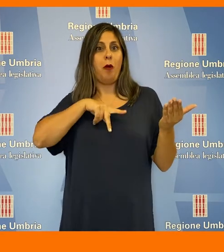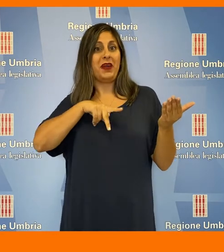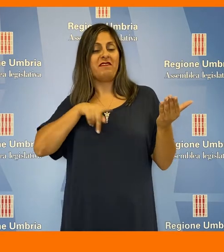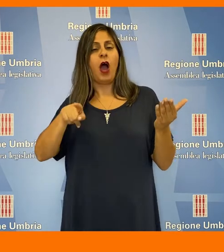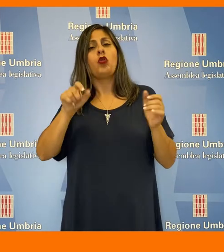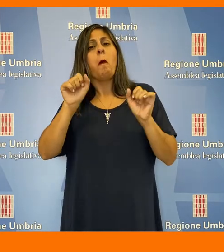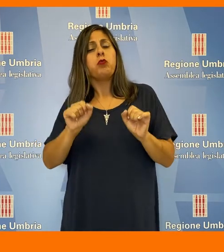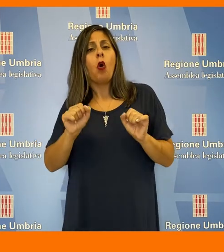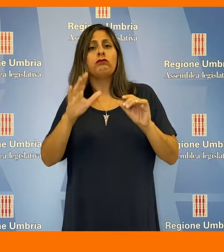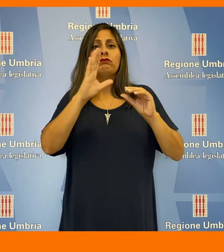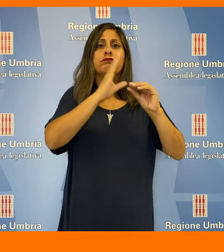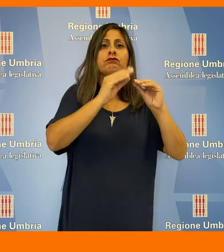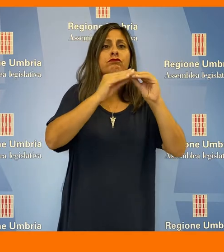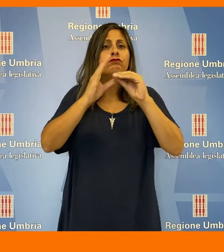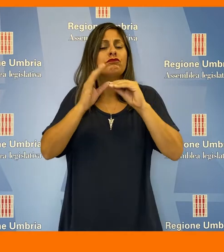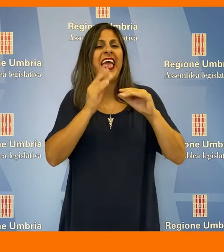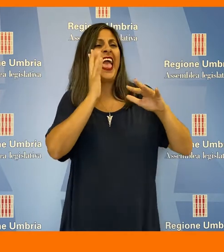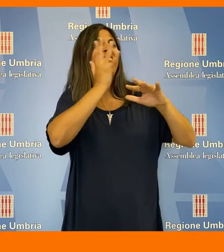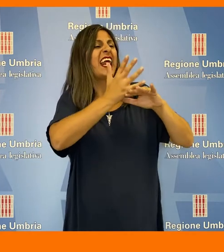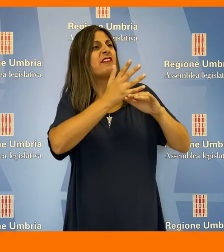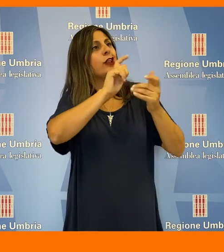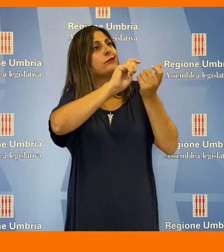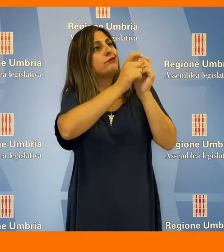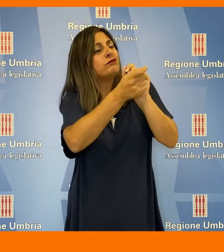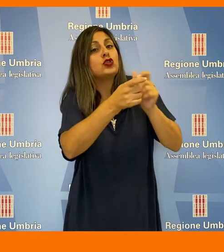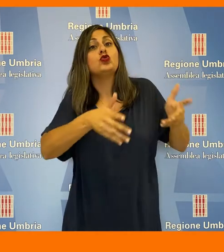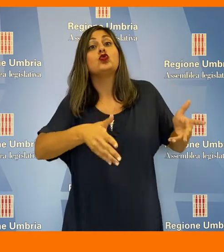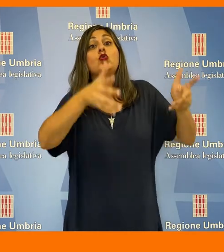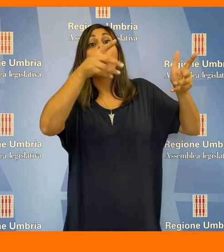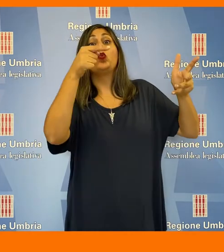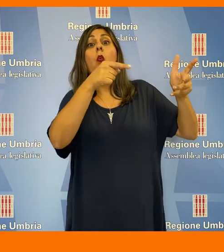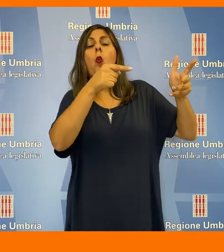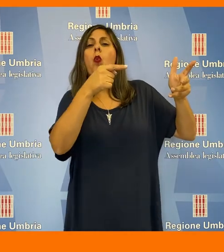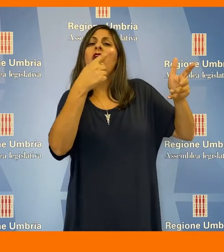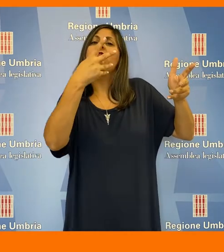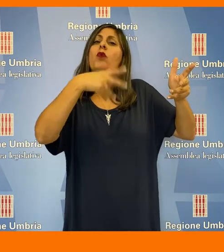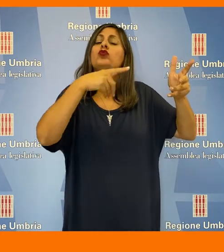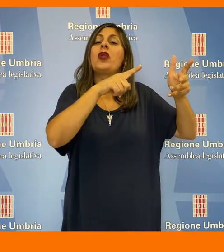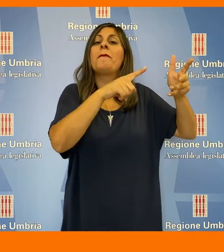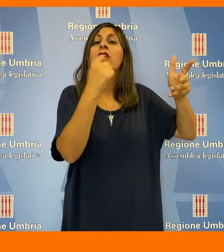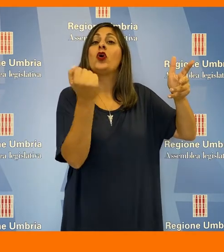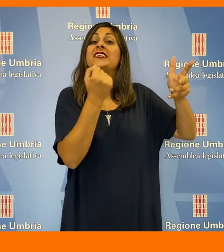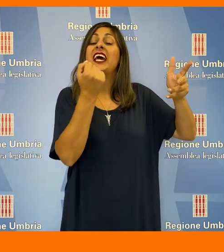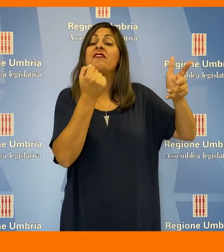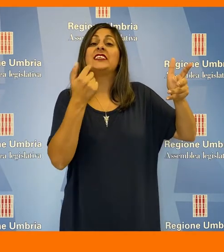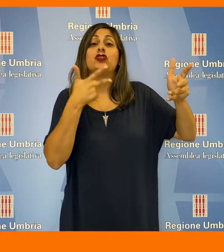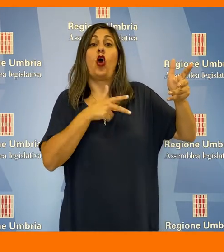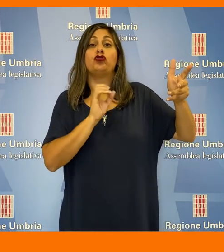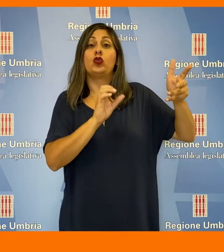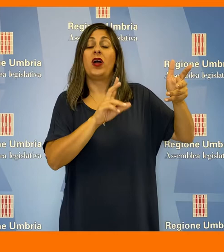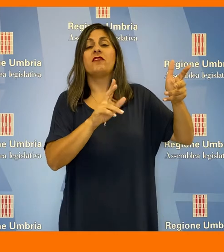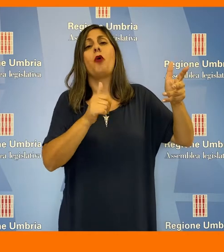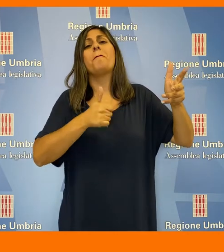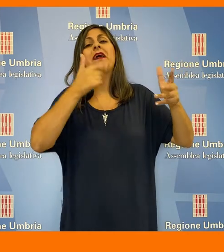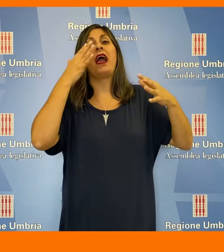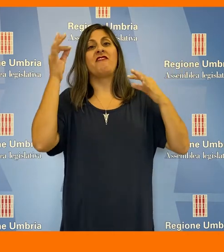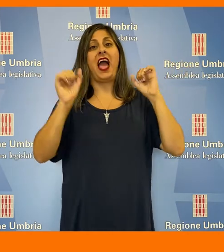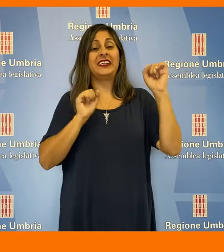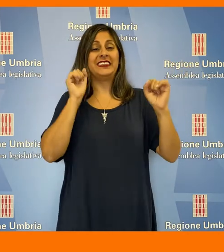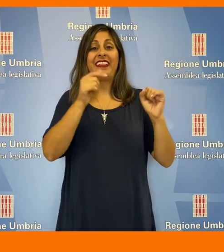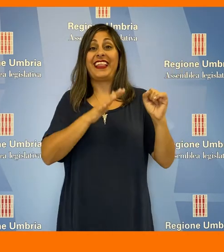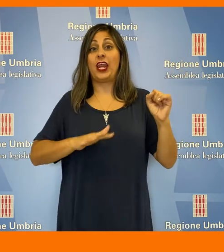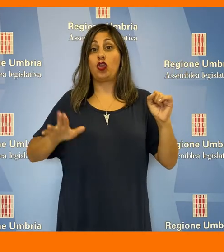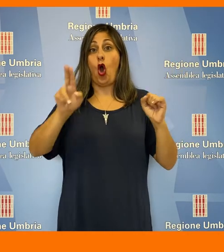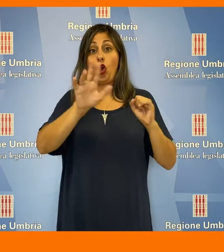hanno facoltà di realizzare interventi di adeguamento delle strutture per il funzionamento dei servizi socio-educativi per la prima infanzia